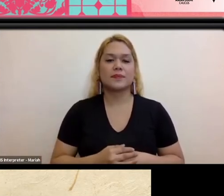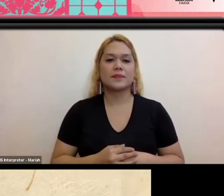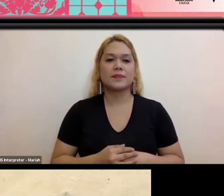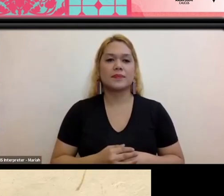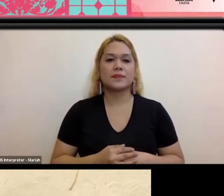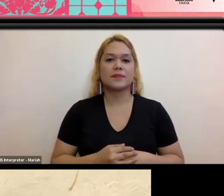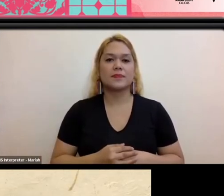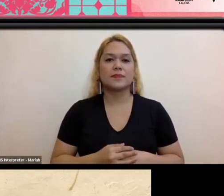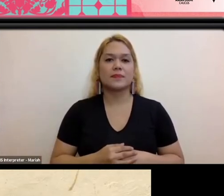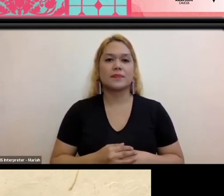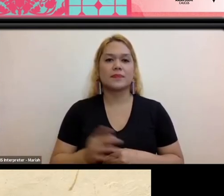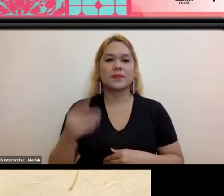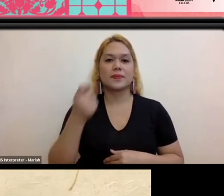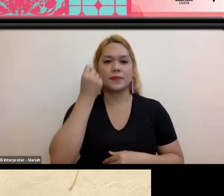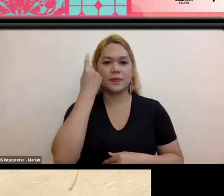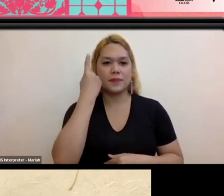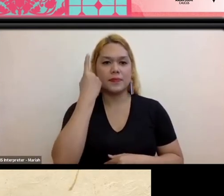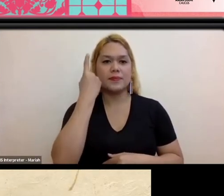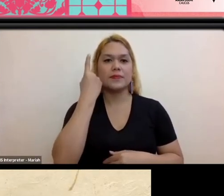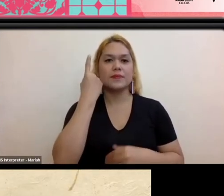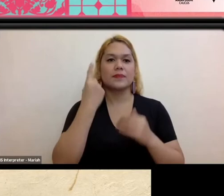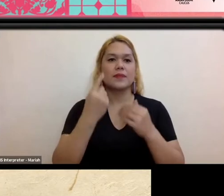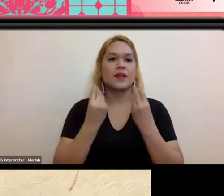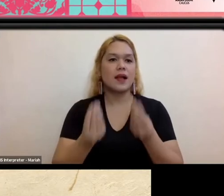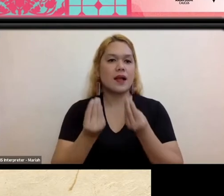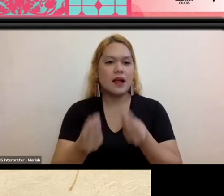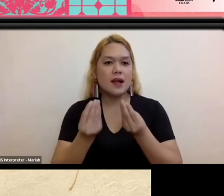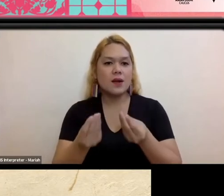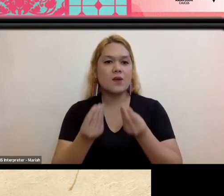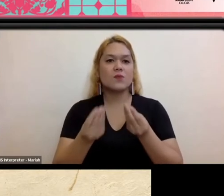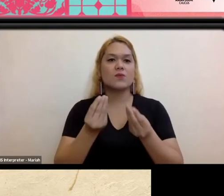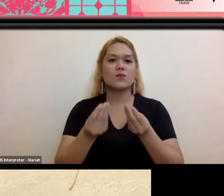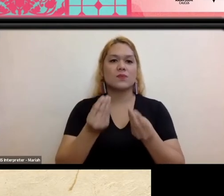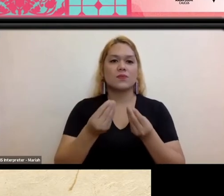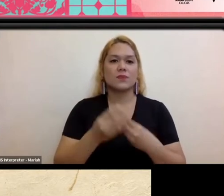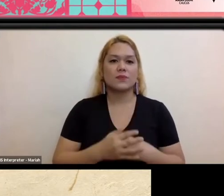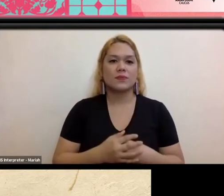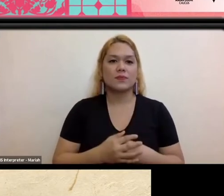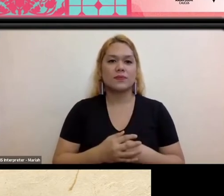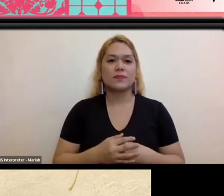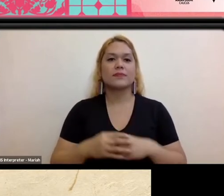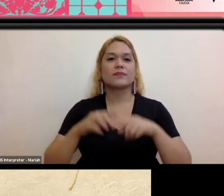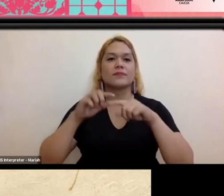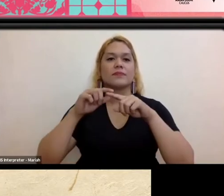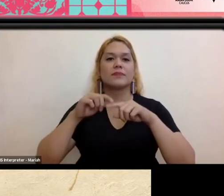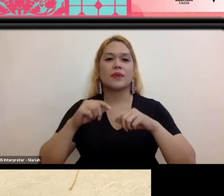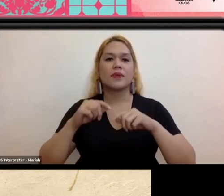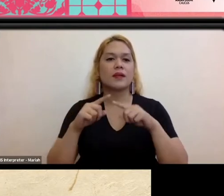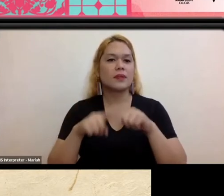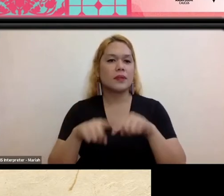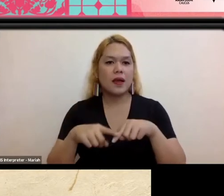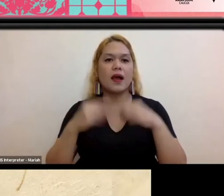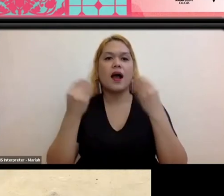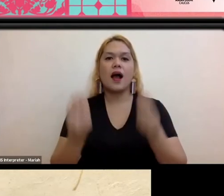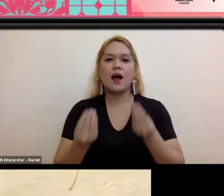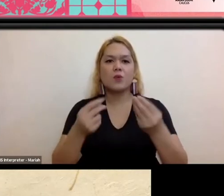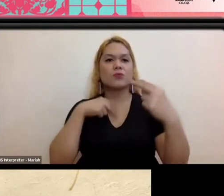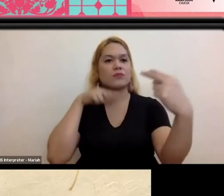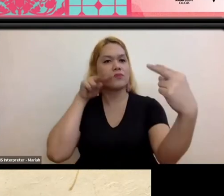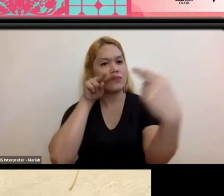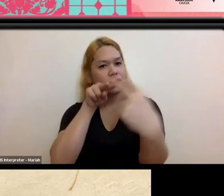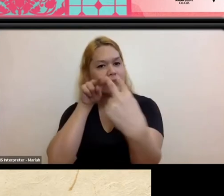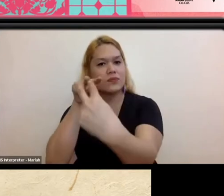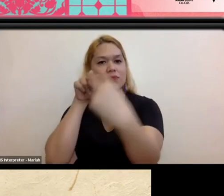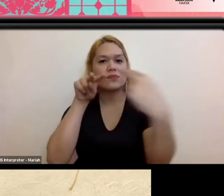na susukat ang pagsasamang sinusubok ng salot, lipunan man o karamdaman. May higit